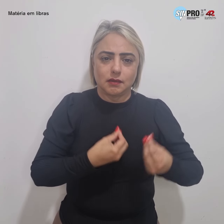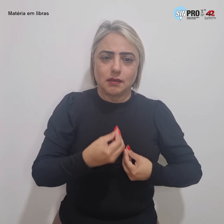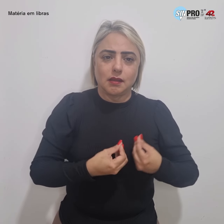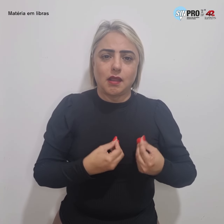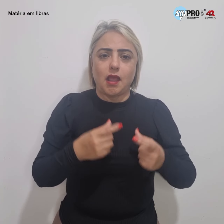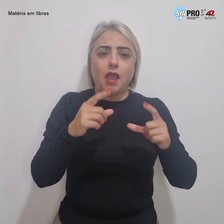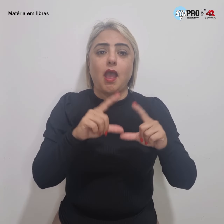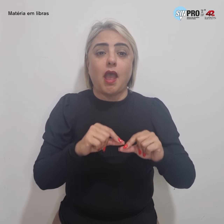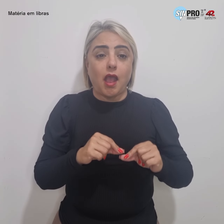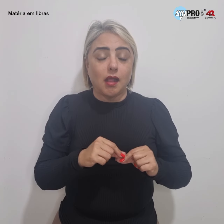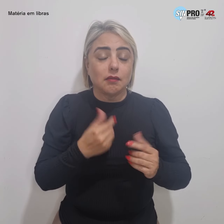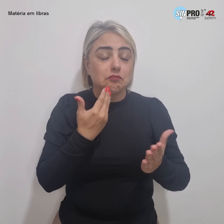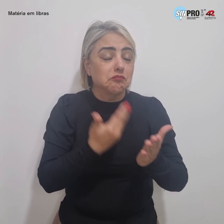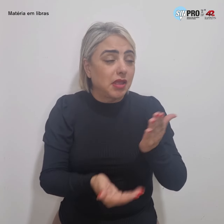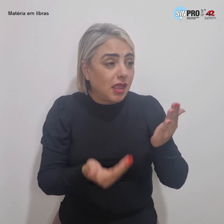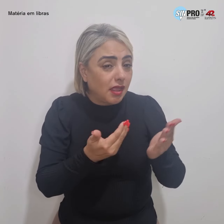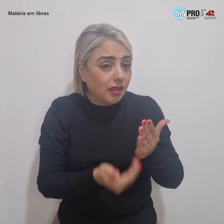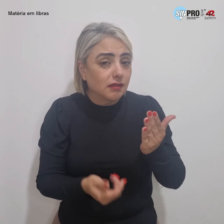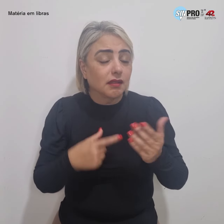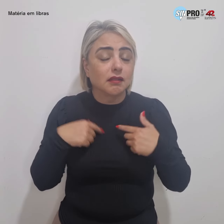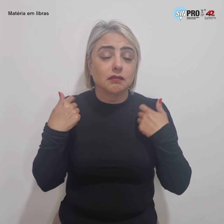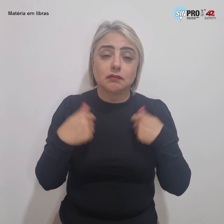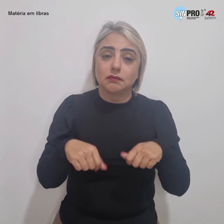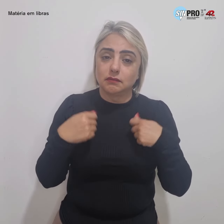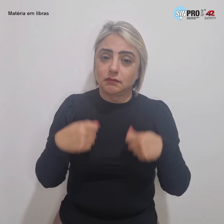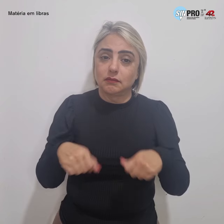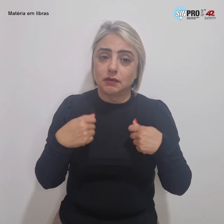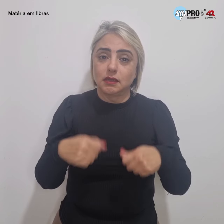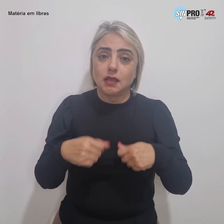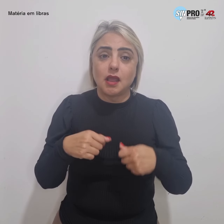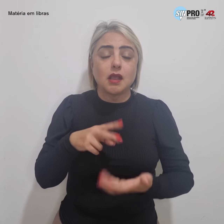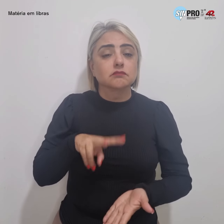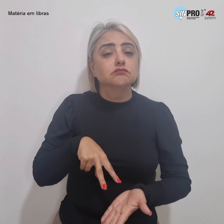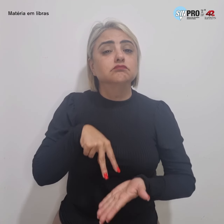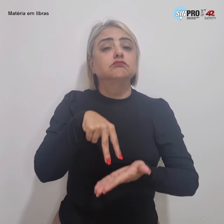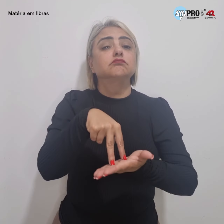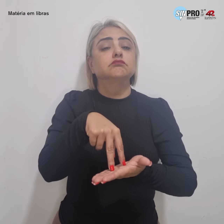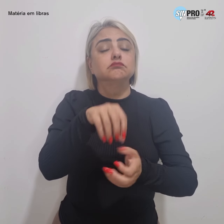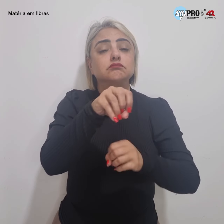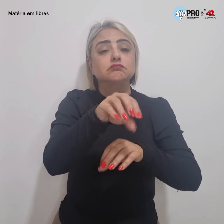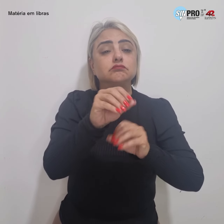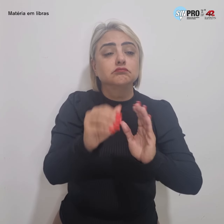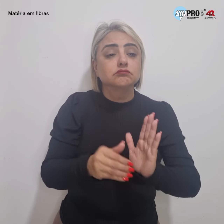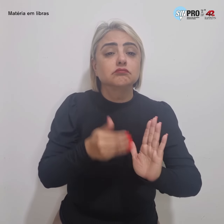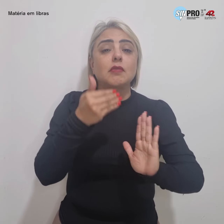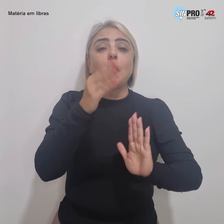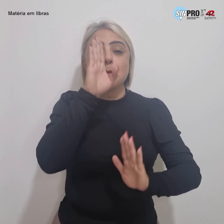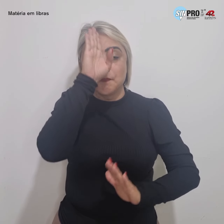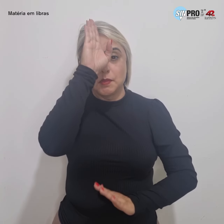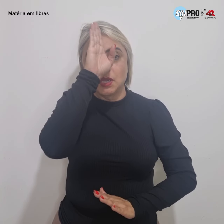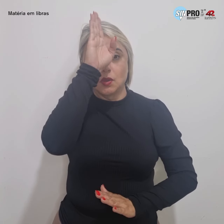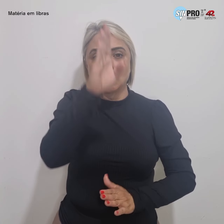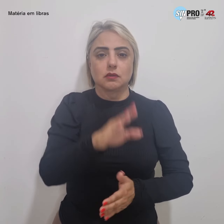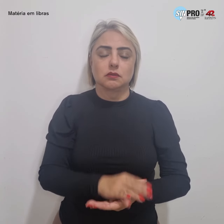de suas perdas e da necessidade de se colocar a educação como uma